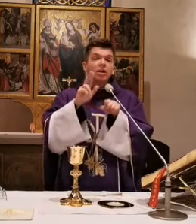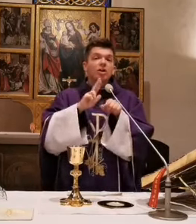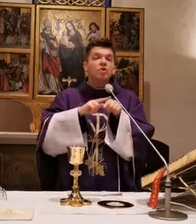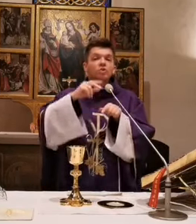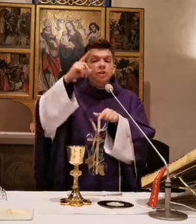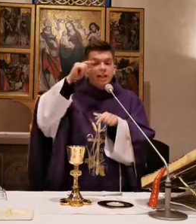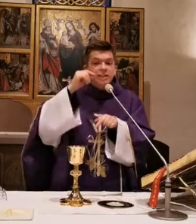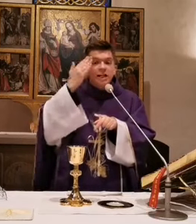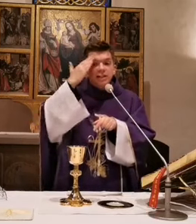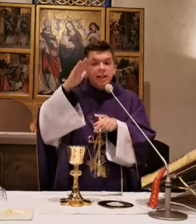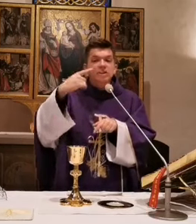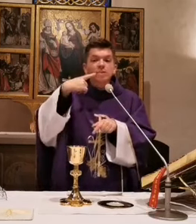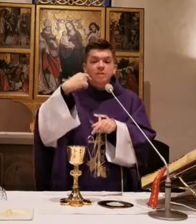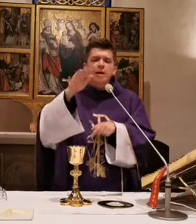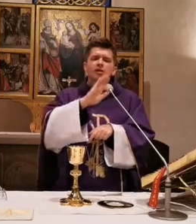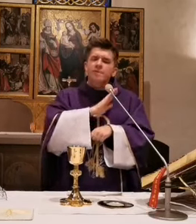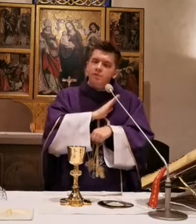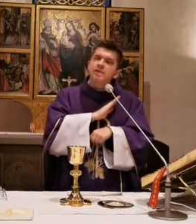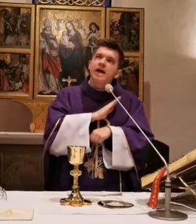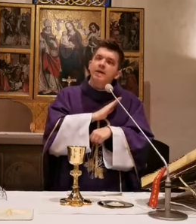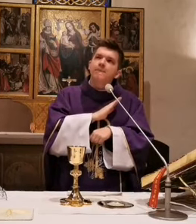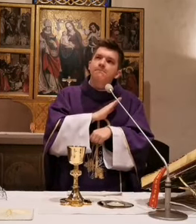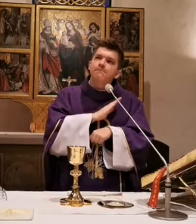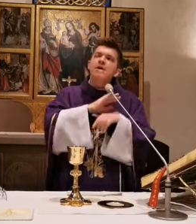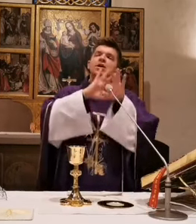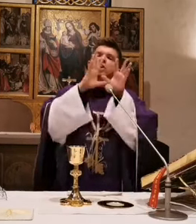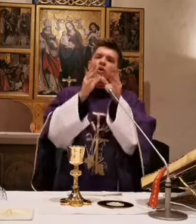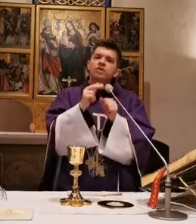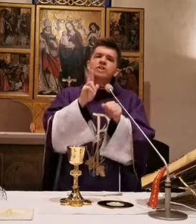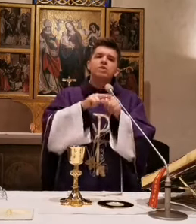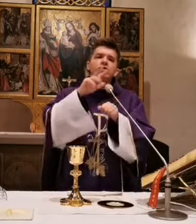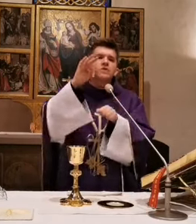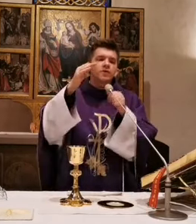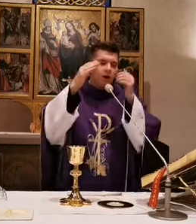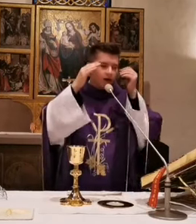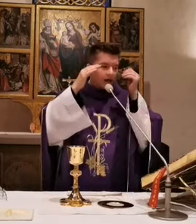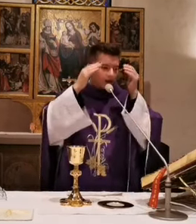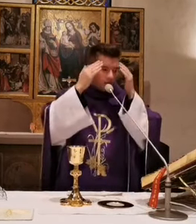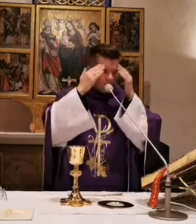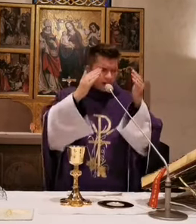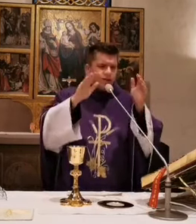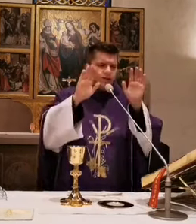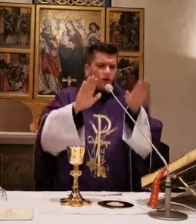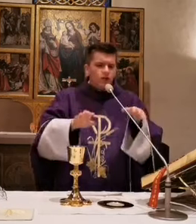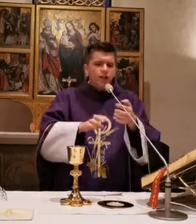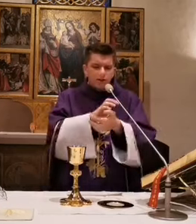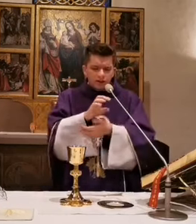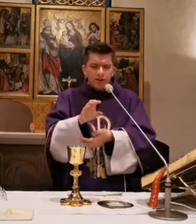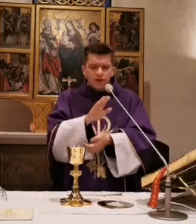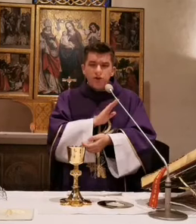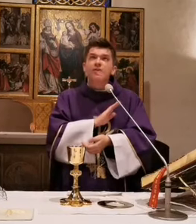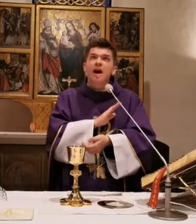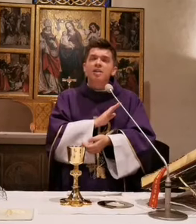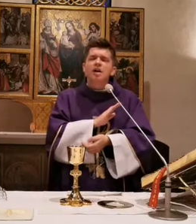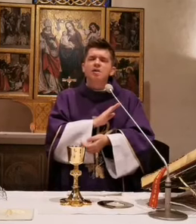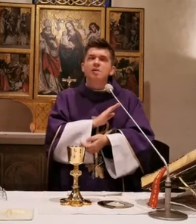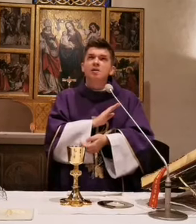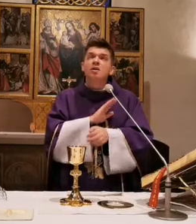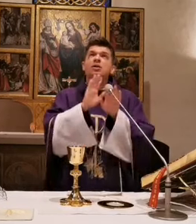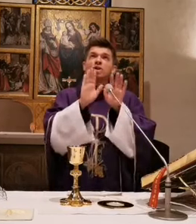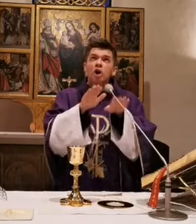siostrach, którzy zasnęli z nadzieją zmartwychwstania. I o wszystkich, którzy w Twojej łasce odeszli z tego